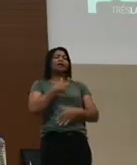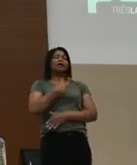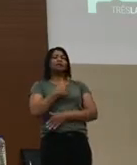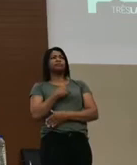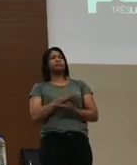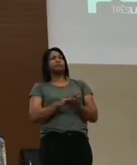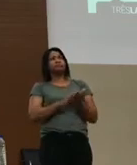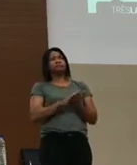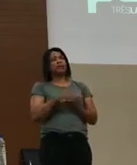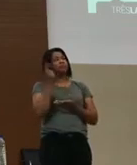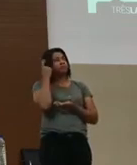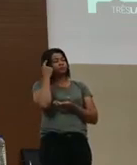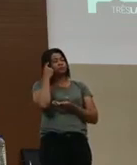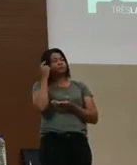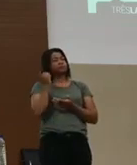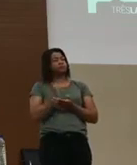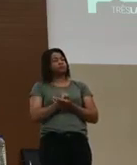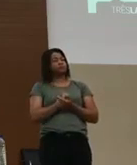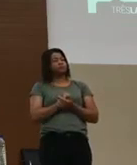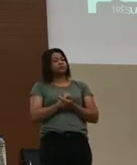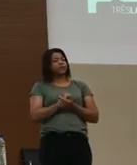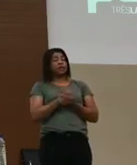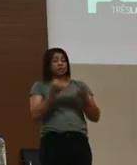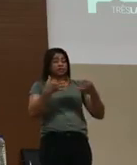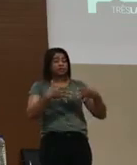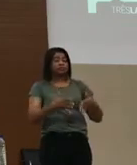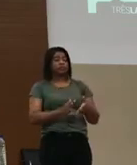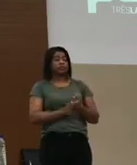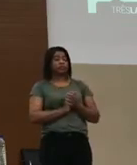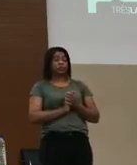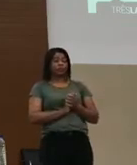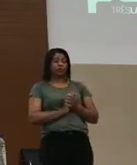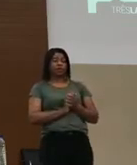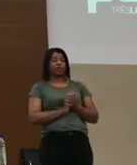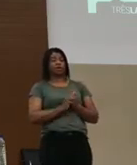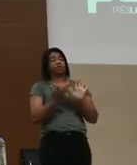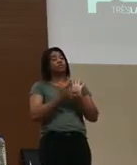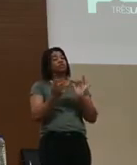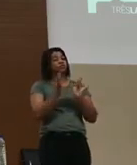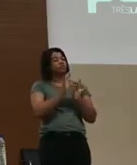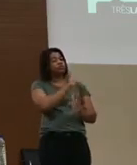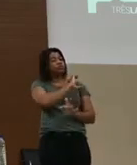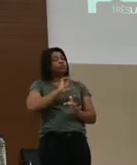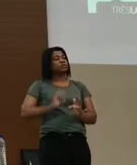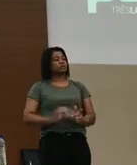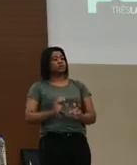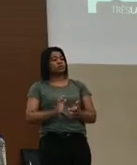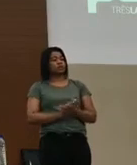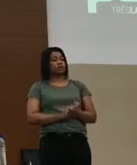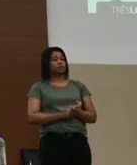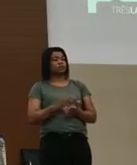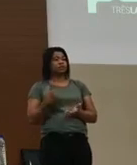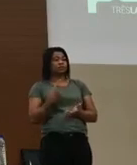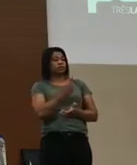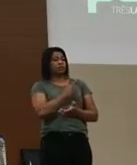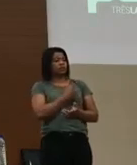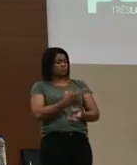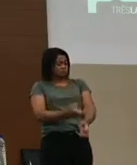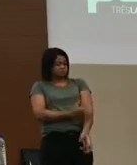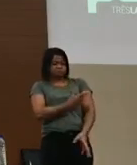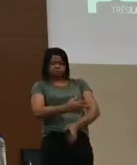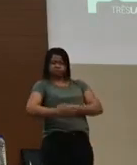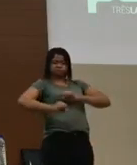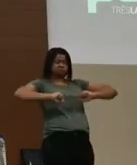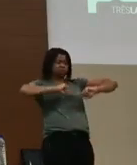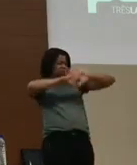pensar nisso. Ele fala o seguinte, ele fala dessa questão que Jesus fala assim, que a gente está arrepia da glória a Deus, e se bobear a gente